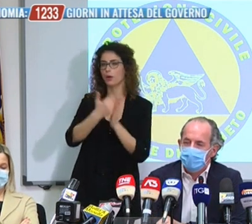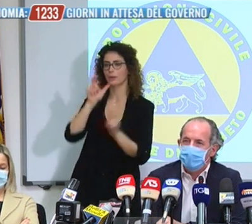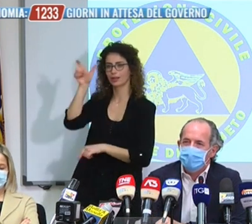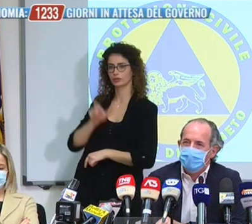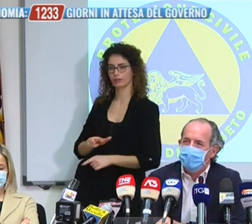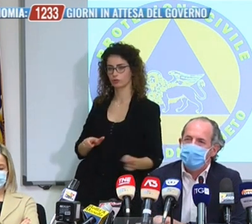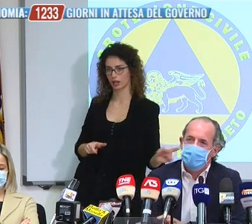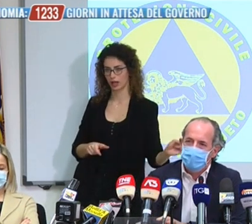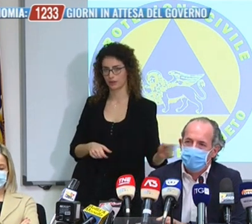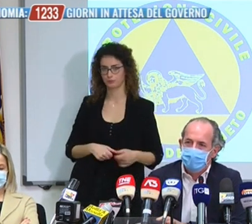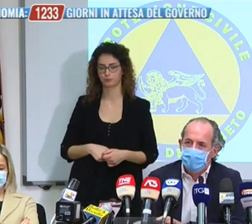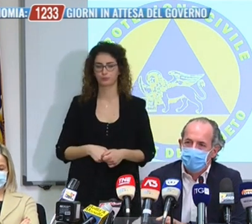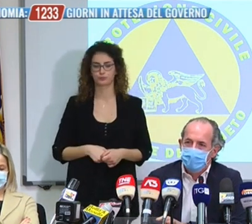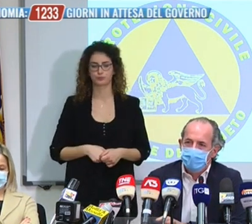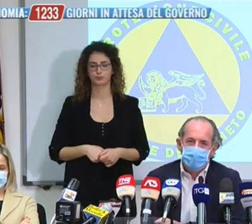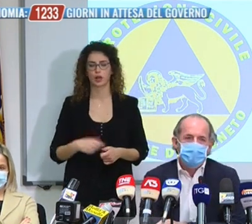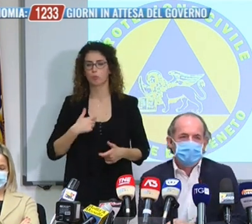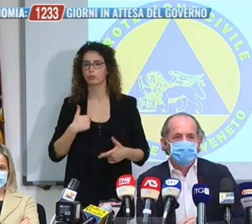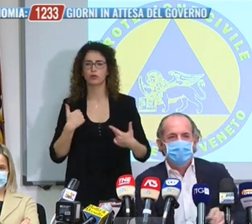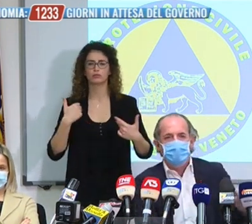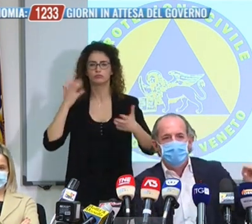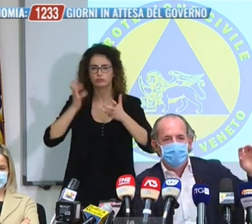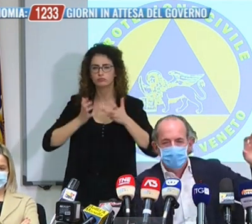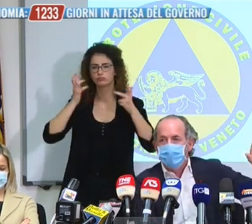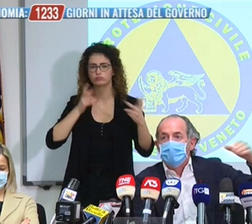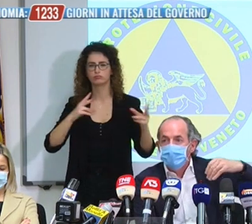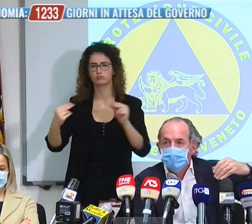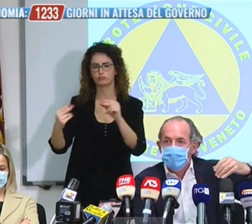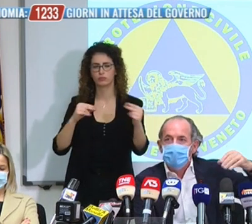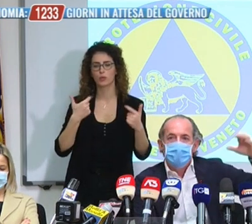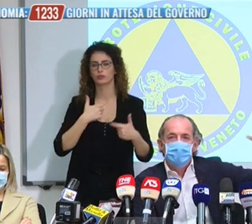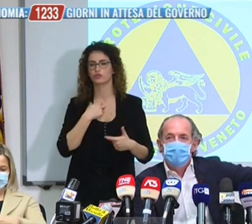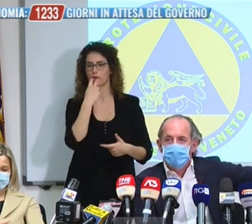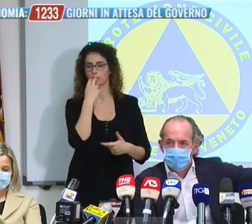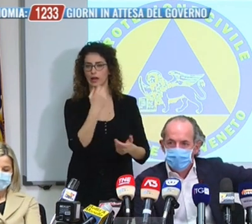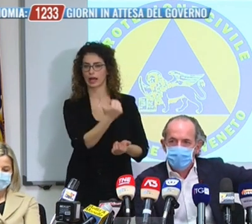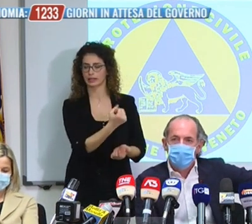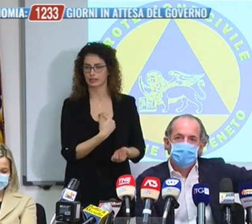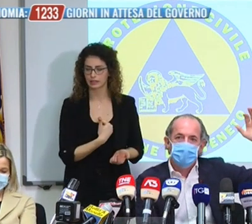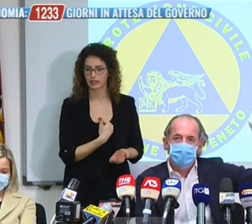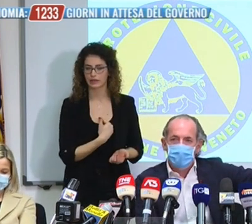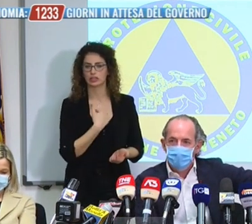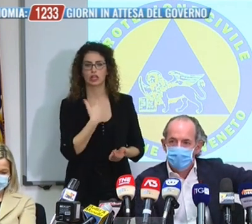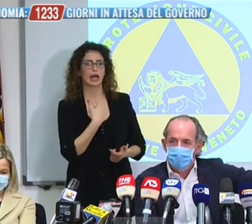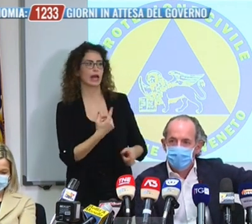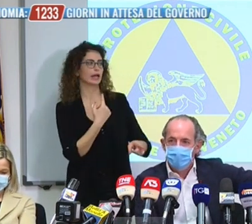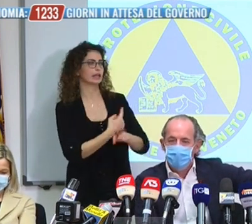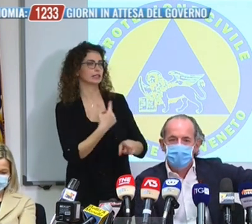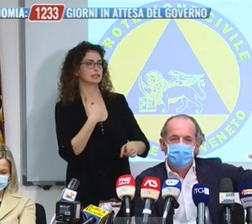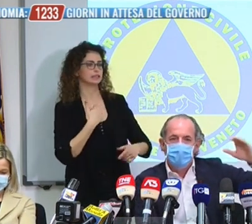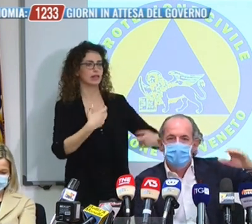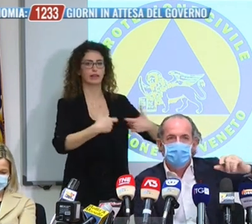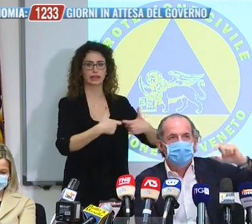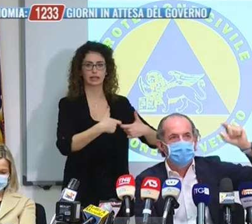possiamo star qui a ragionare all'infinito, perché ci sono gli avvocati che mi scrivono che sono esposti perché vanno